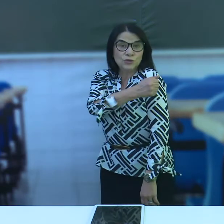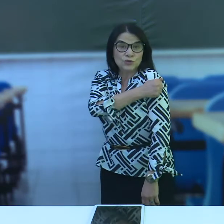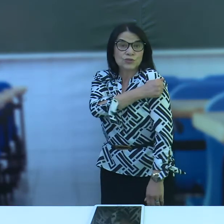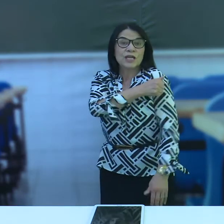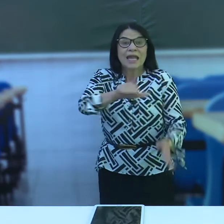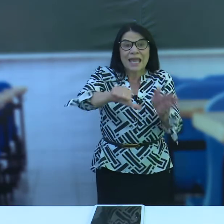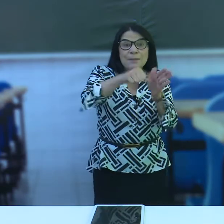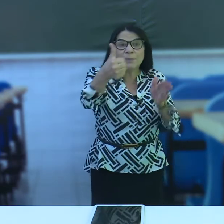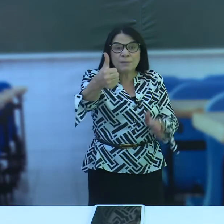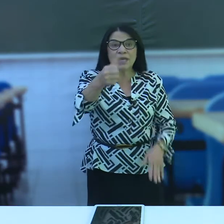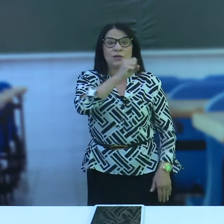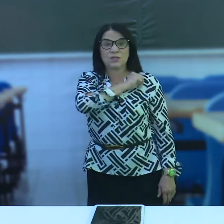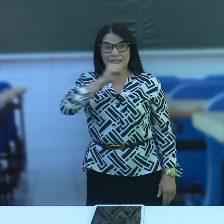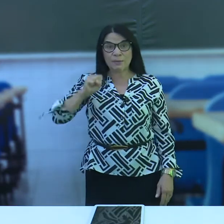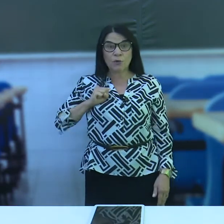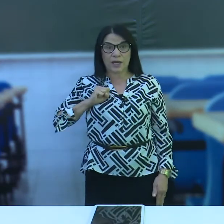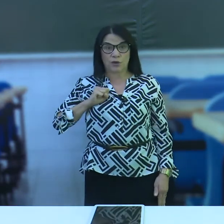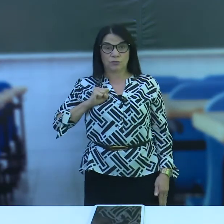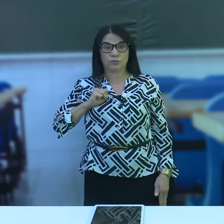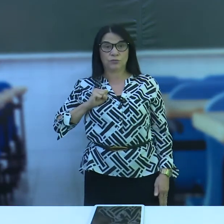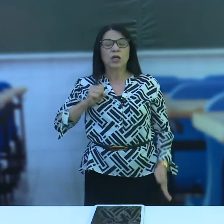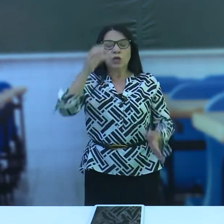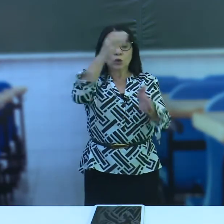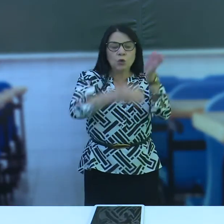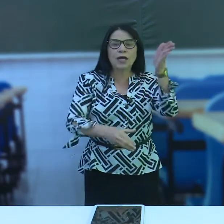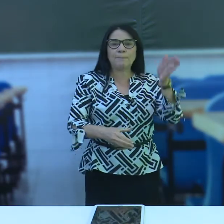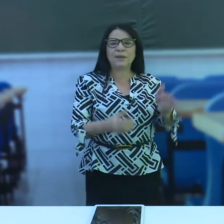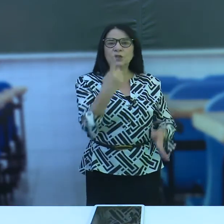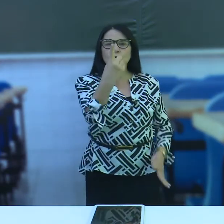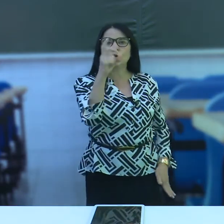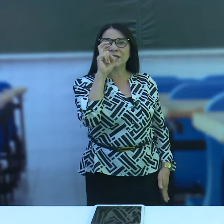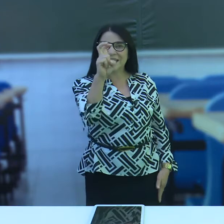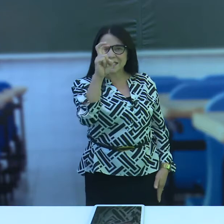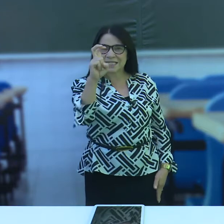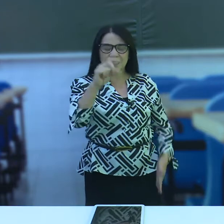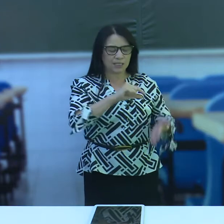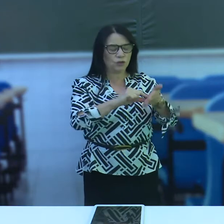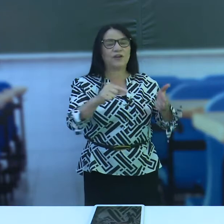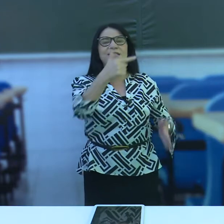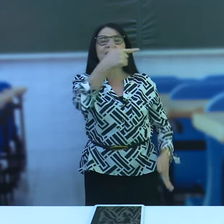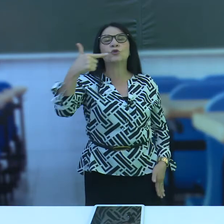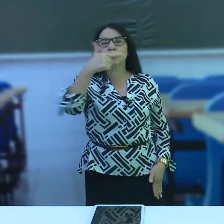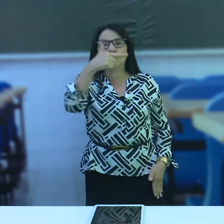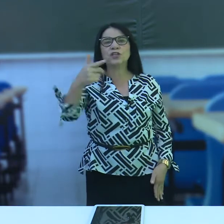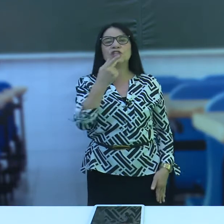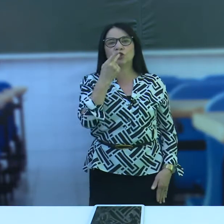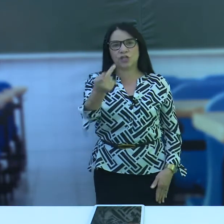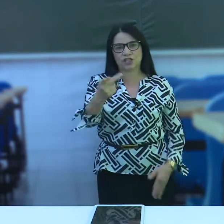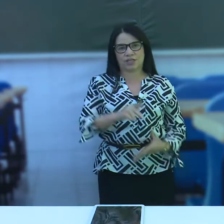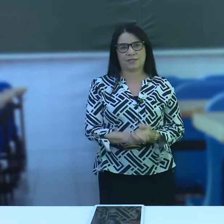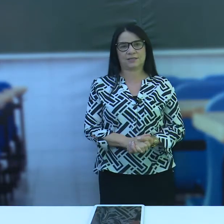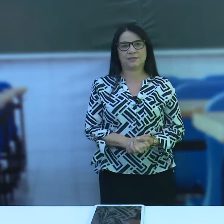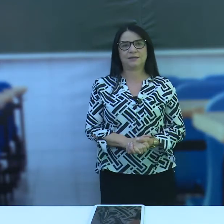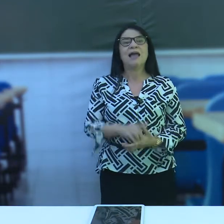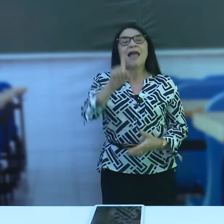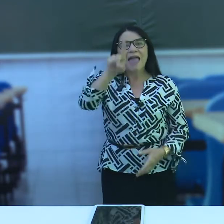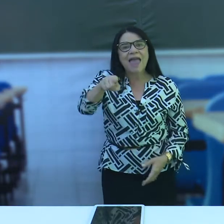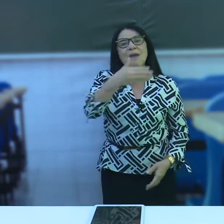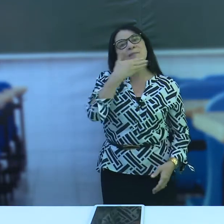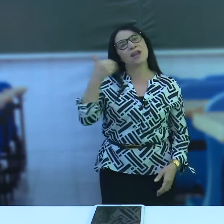Alunos, em 1 Samuel, no capítulo 15 e no versículo 22 diz: é